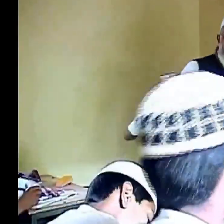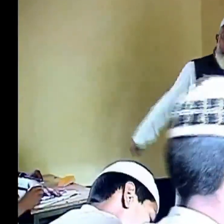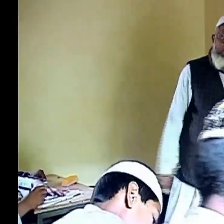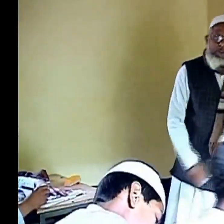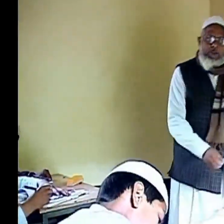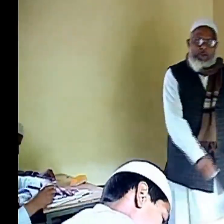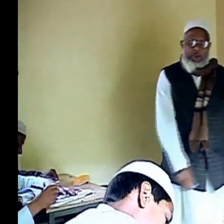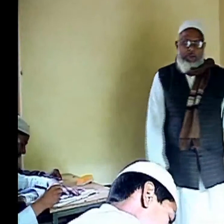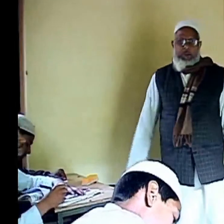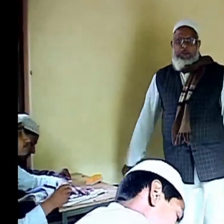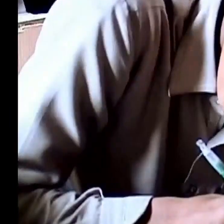मिलता फिर।